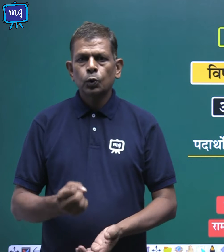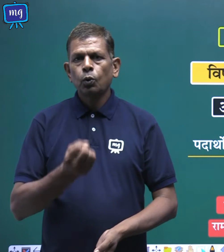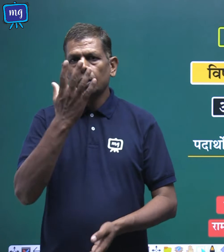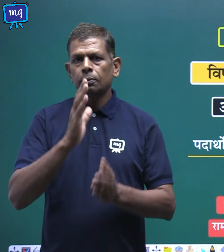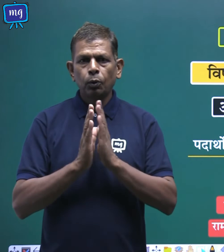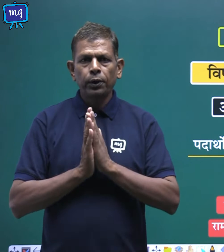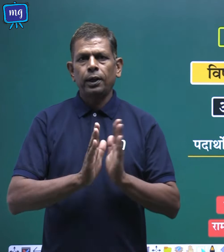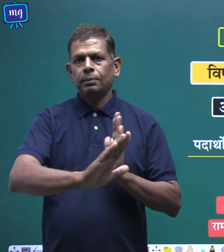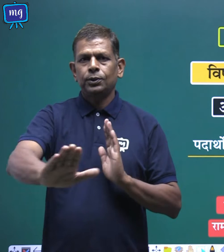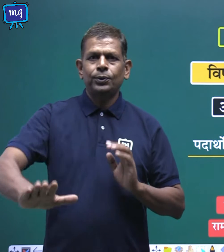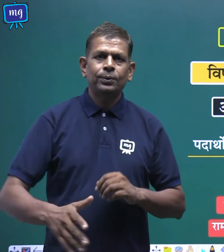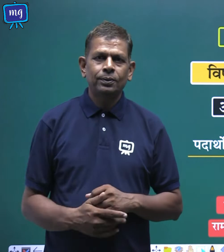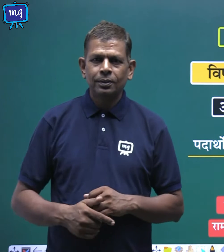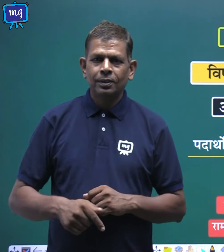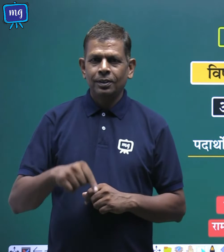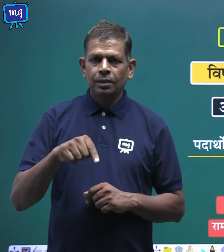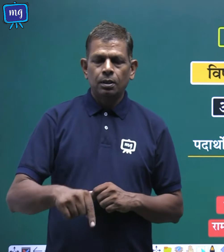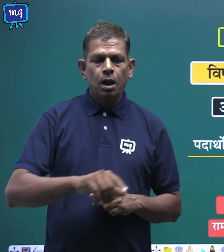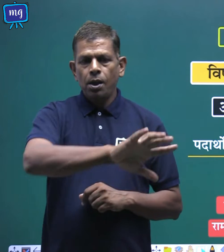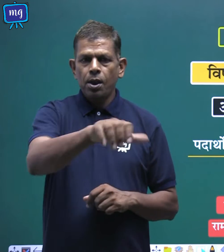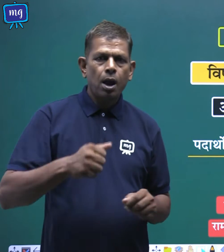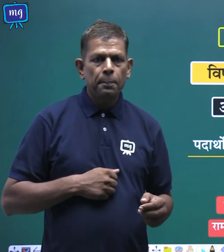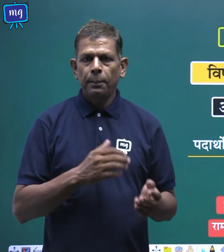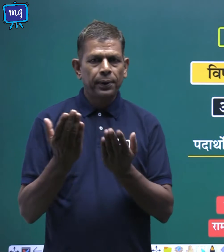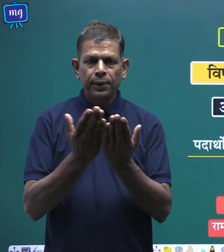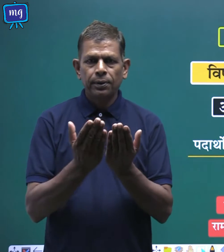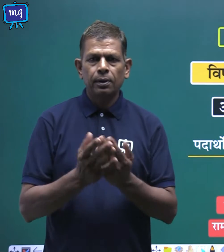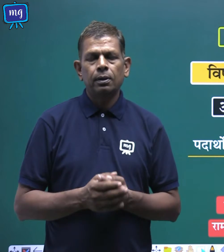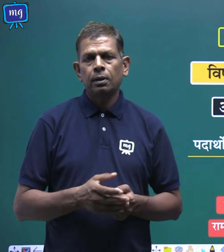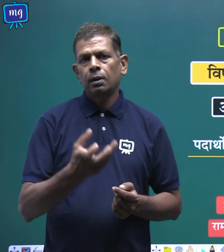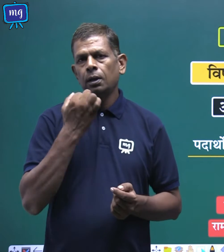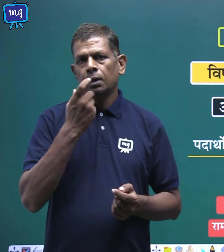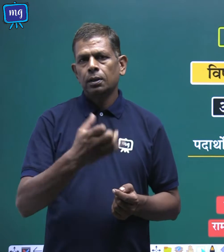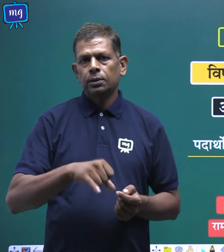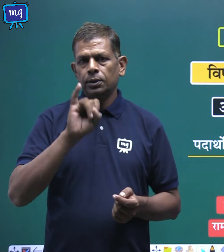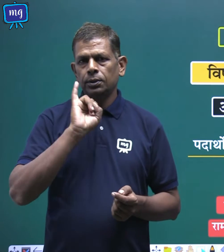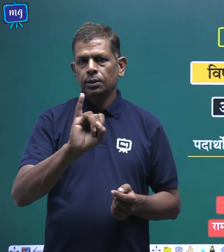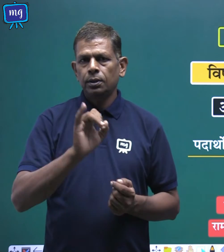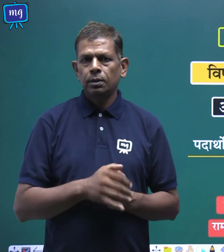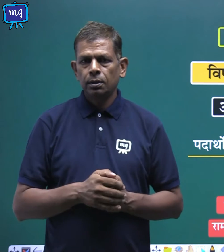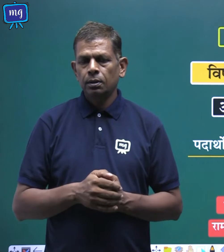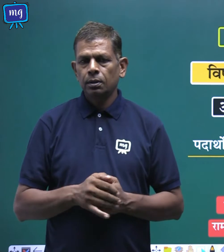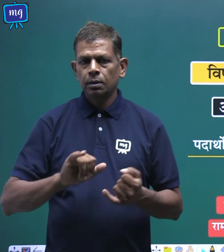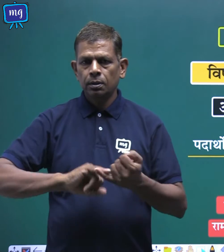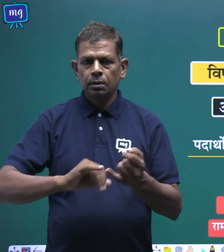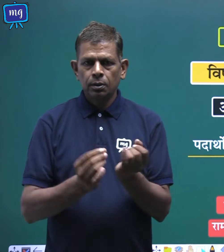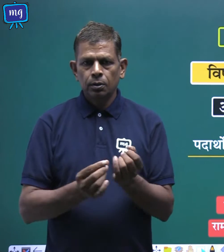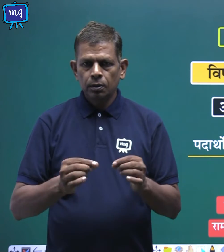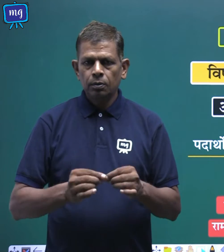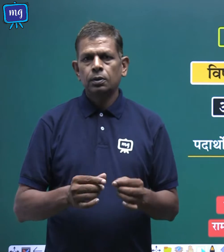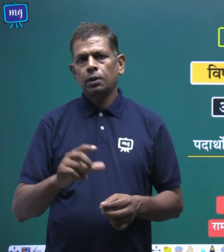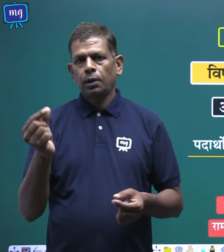गुड मॉर्निंग बच्चों। आज हम पढ़ेंगे कक्षा 6 विषय विज्ञान